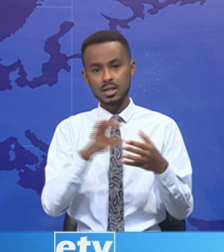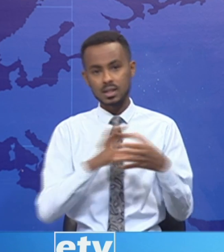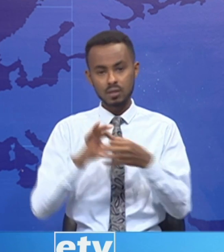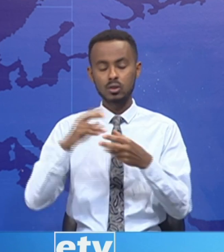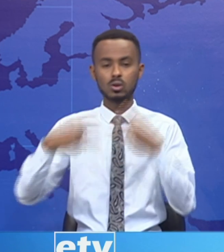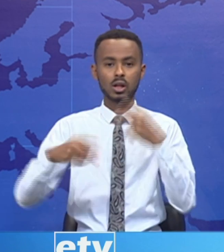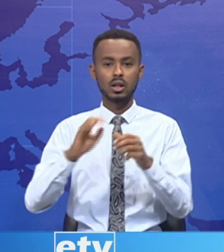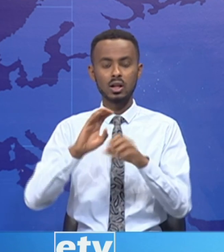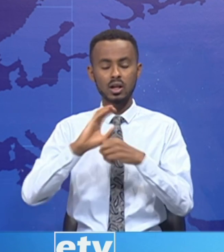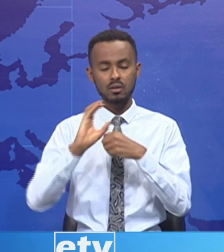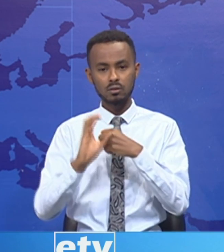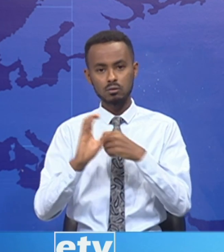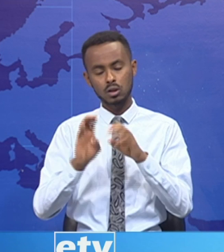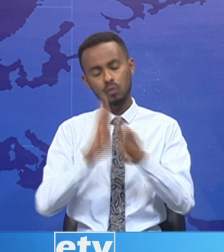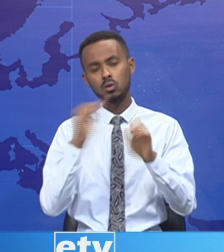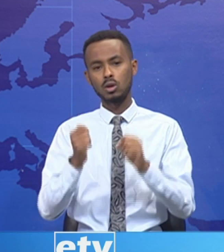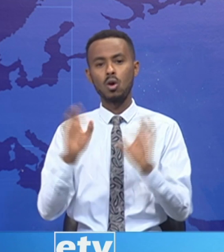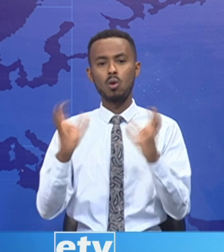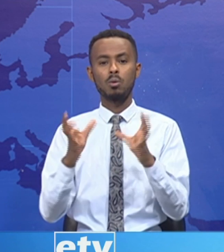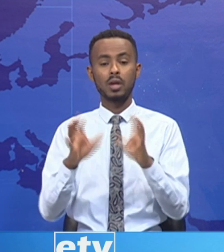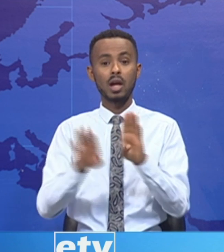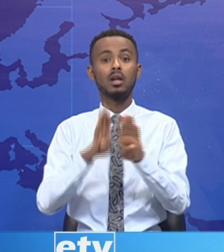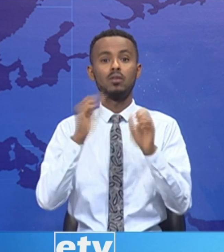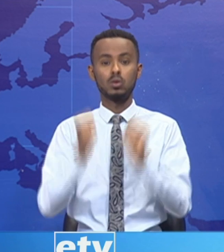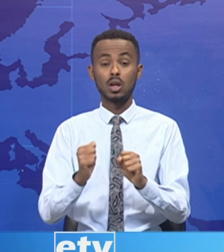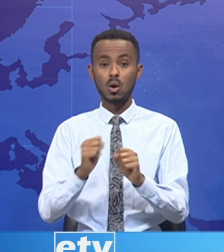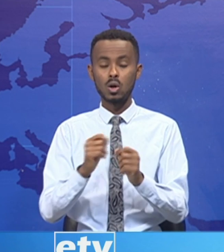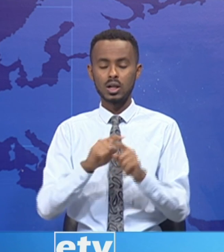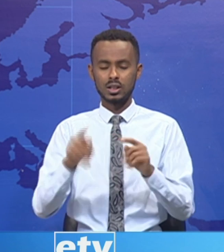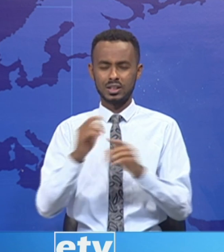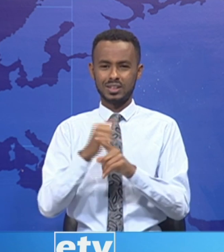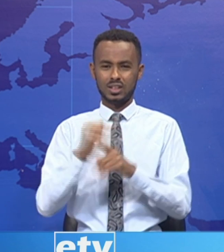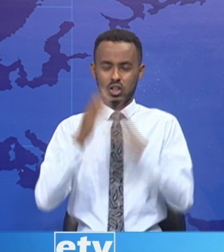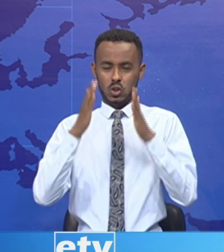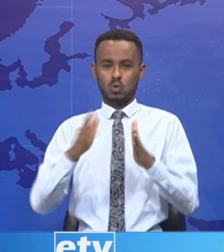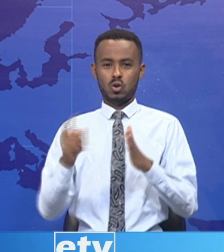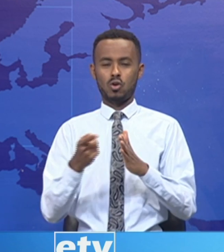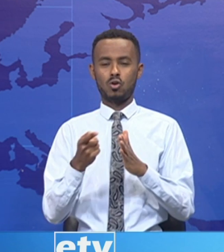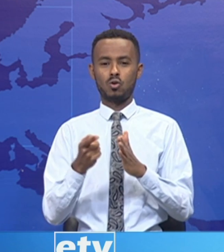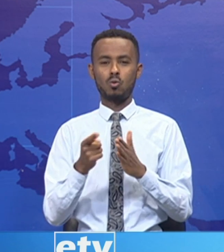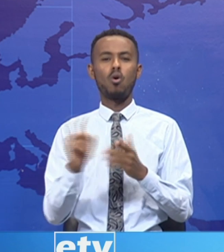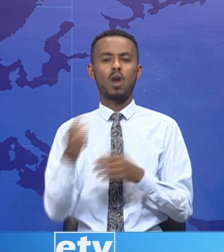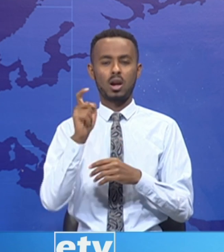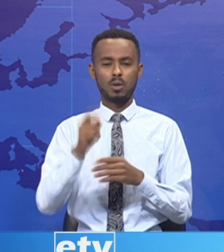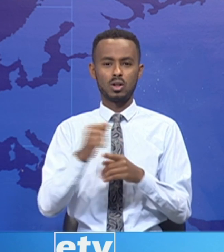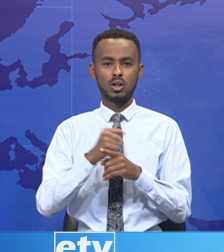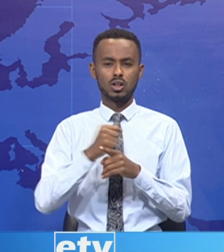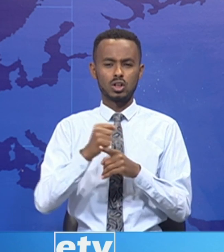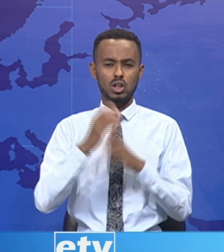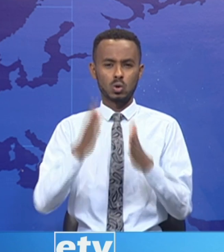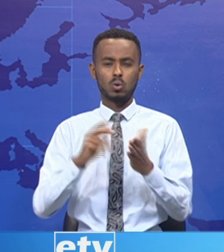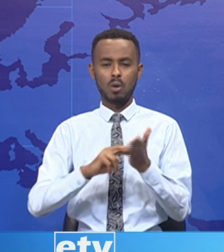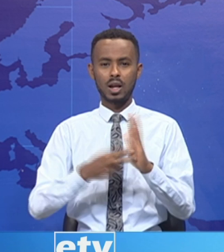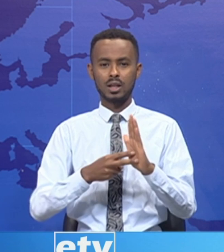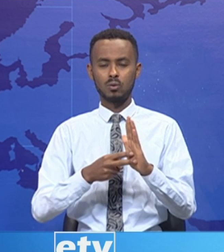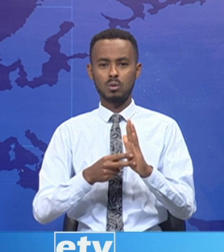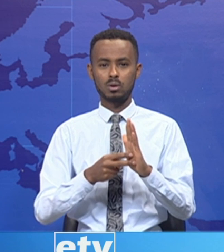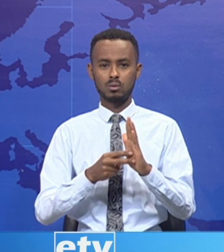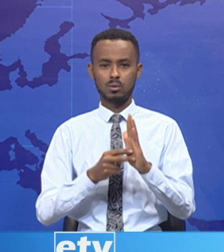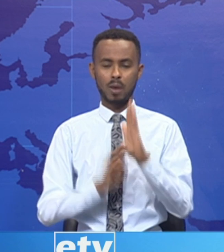ሊከፈቱ ይችላሉ፣ በሚዲያ ሊከፈቱ ይችላሉ። ነገር ግን ስልጡን የሆኑ መሆን አለባቸው። ስልጡን ማለት ወይ ሲቪሊቲ